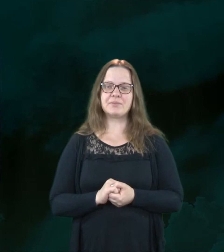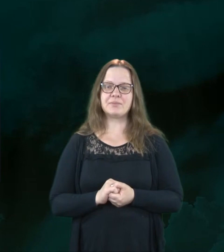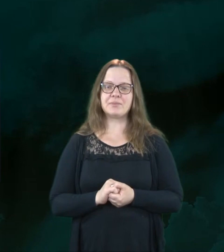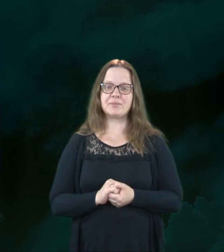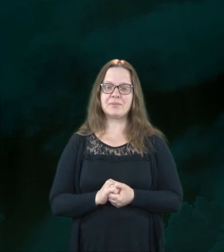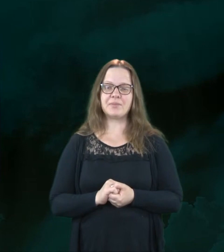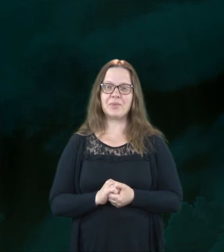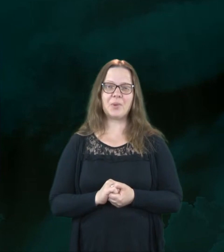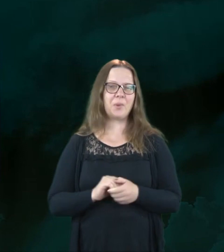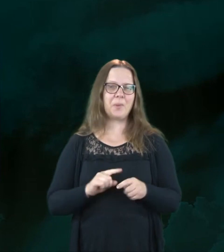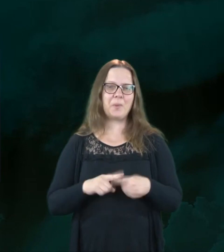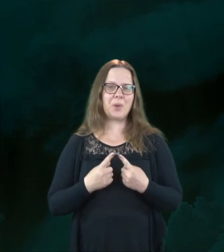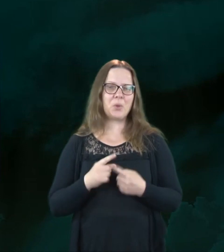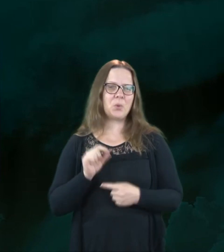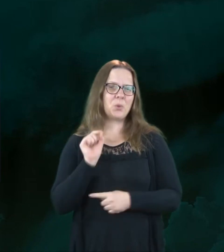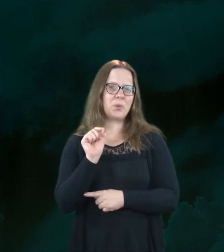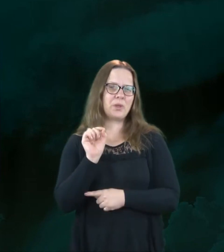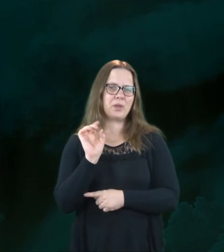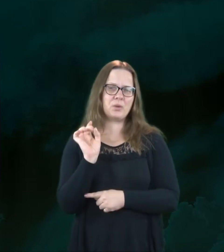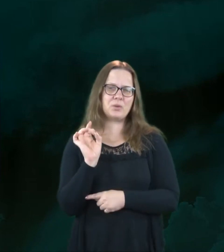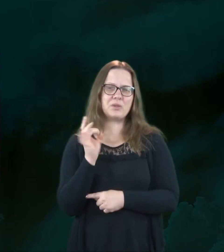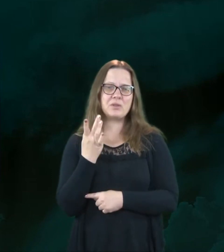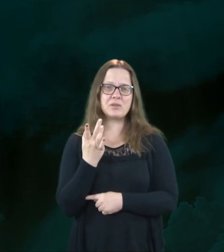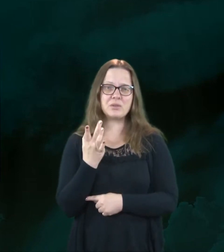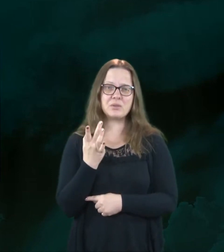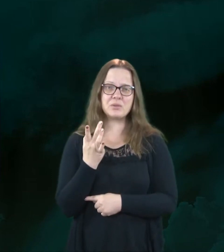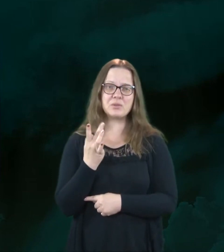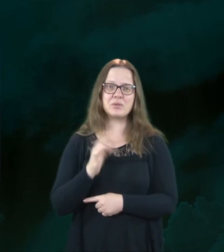Mas, o que aconteceu?